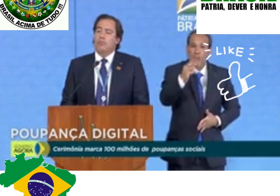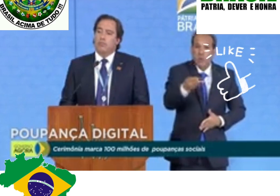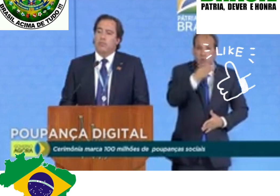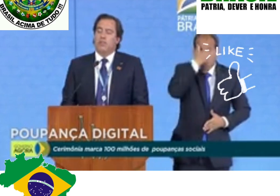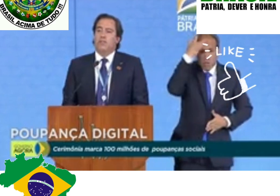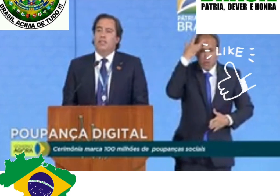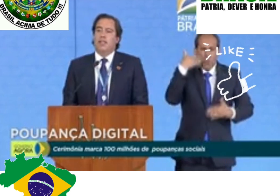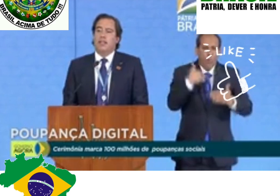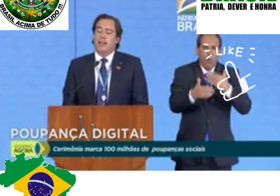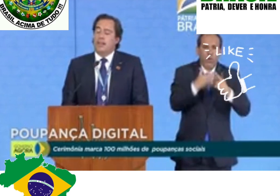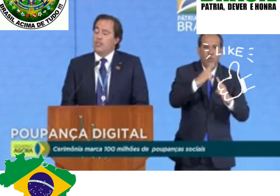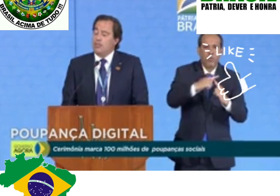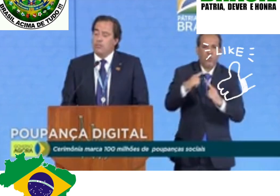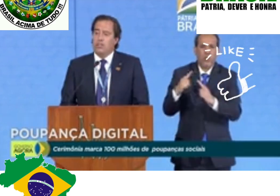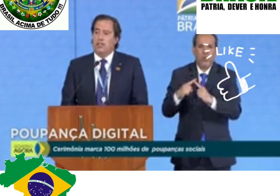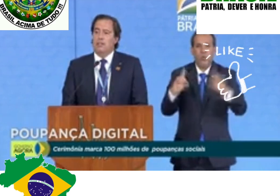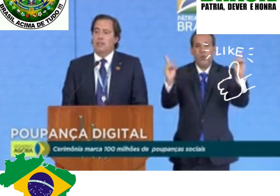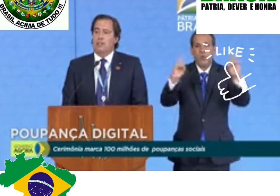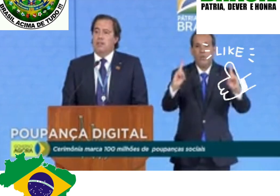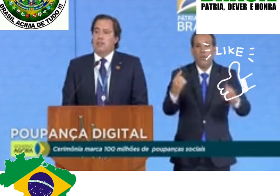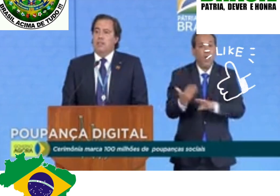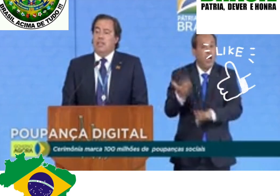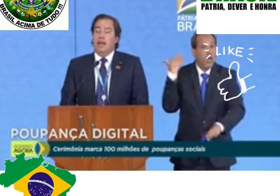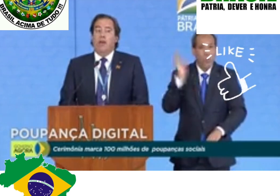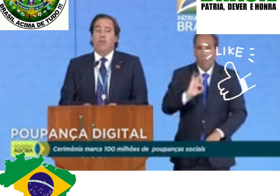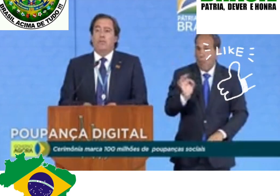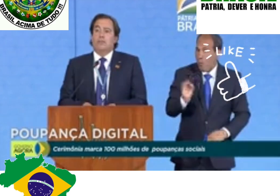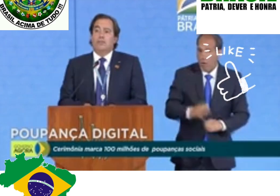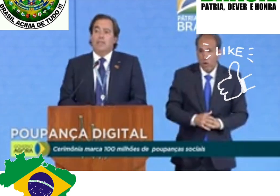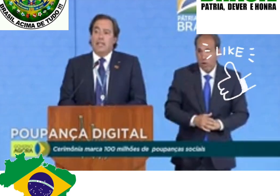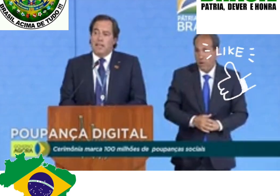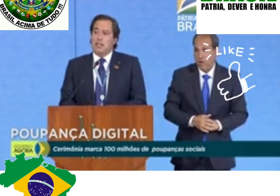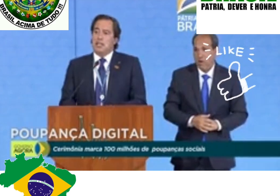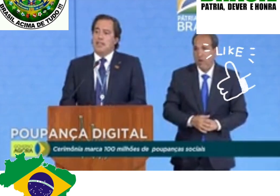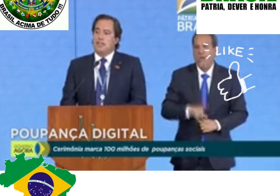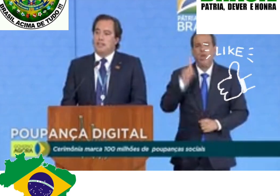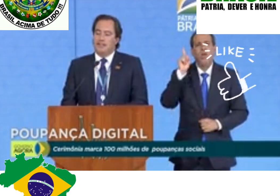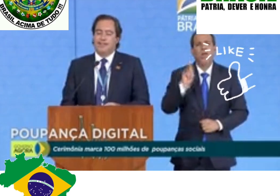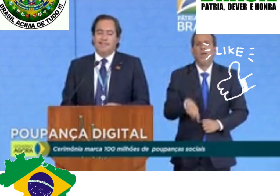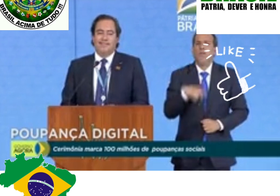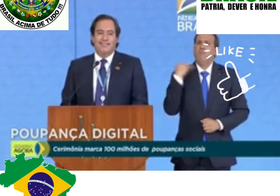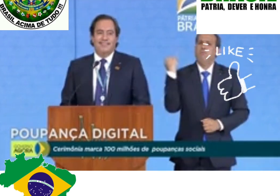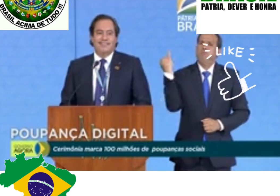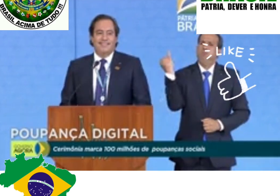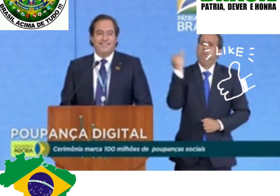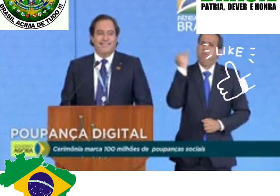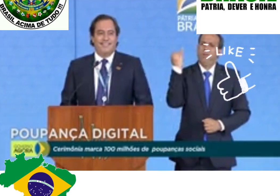pessoas com algum tipo de deficiência, que a Caixa não tinha, e é algo determinante.